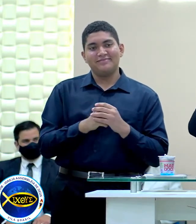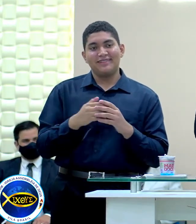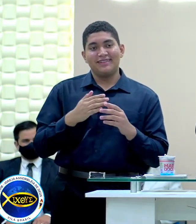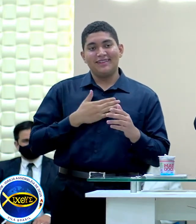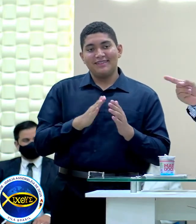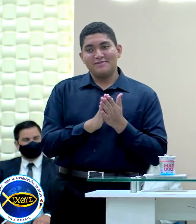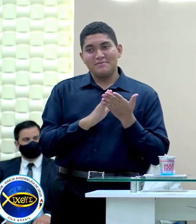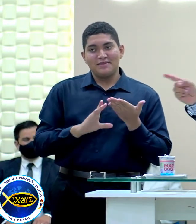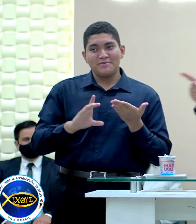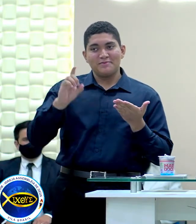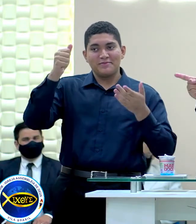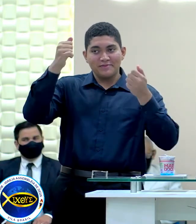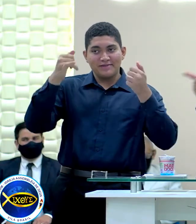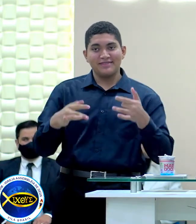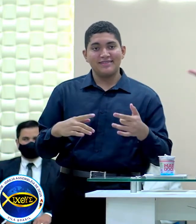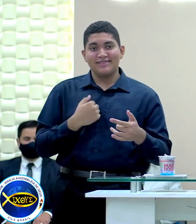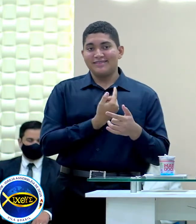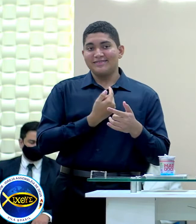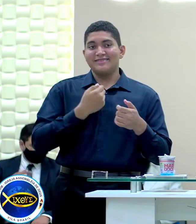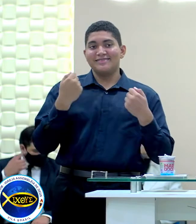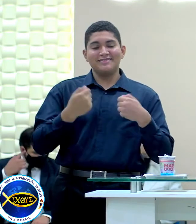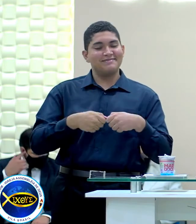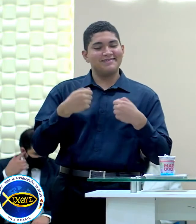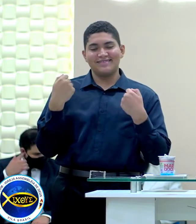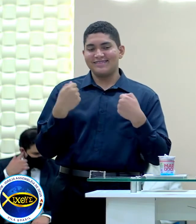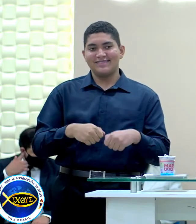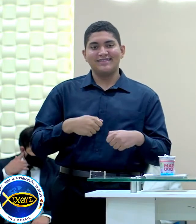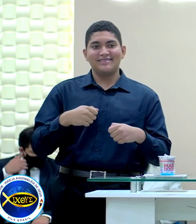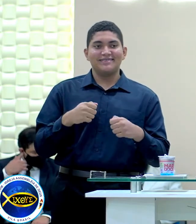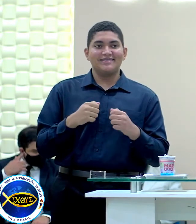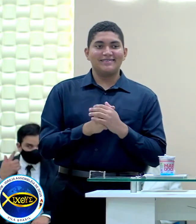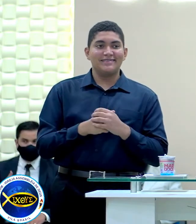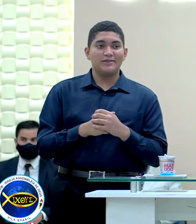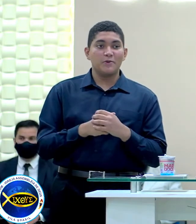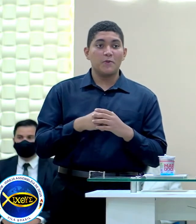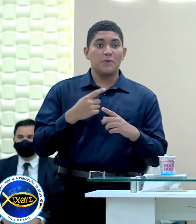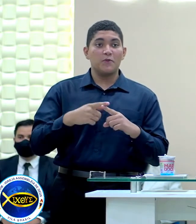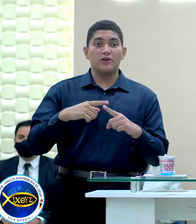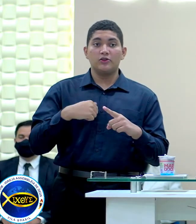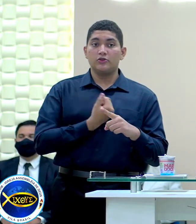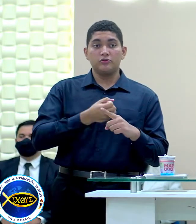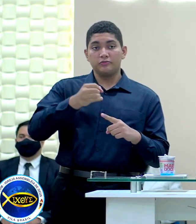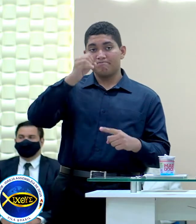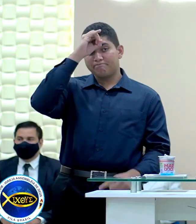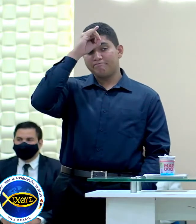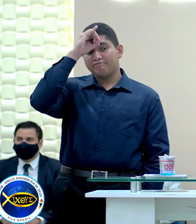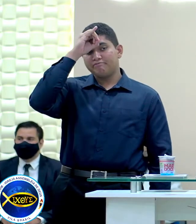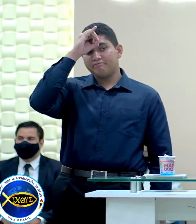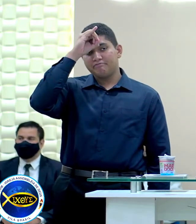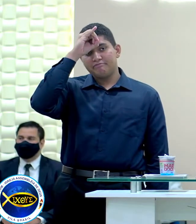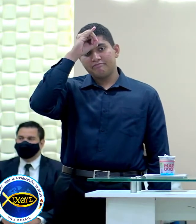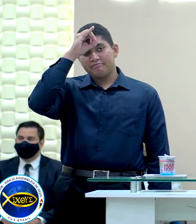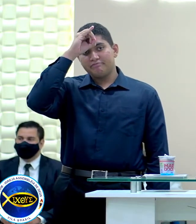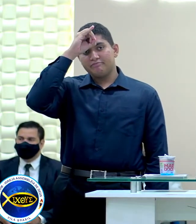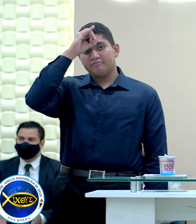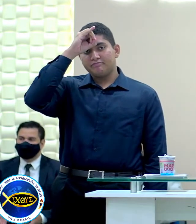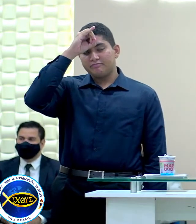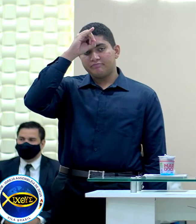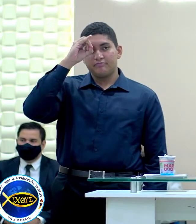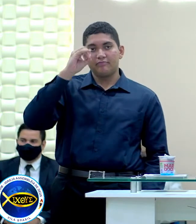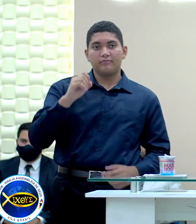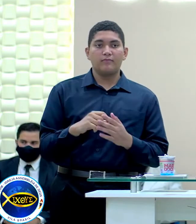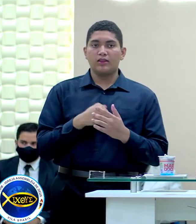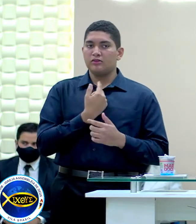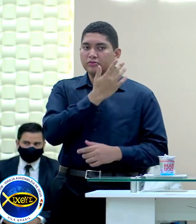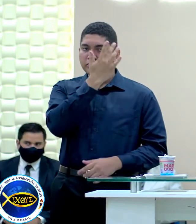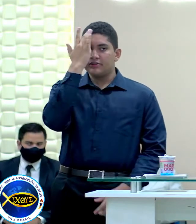Bíblia diz que nós não precisamos disso, porque nós não somos mais ignorantes. Não somos